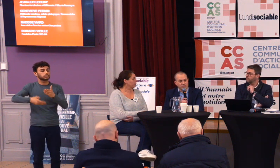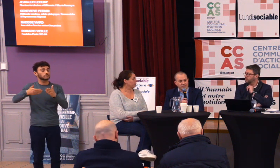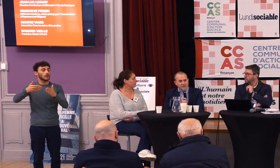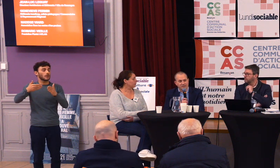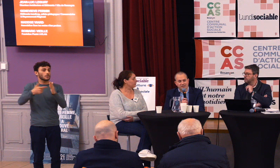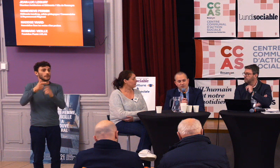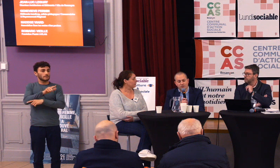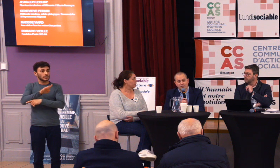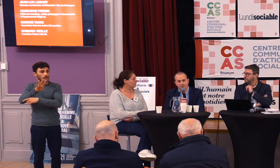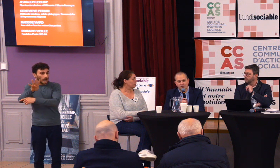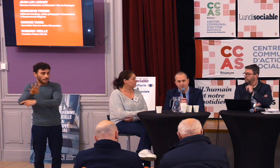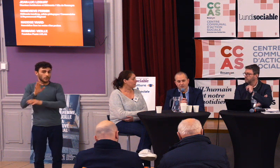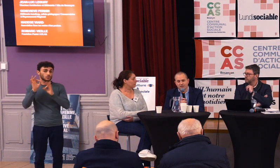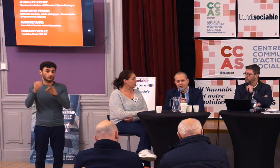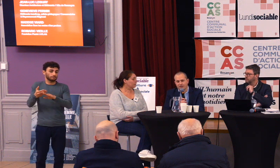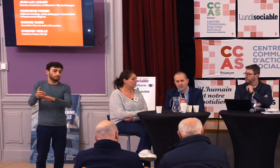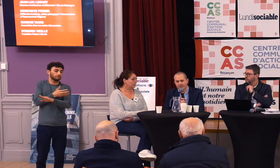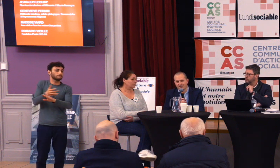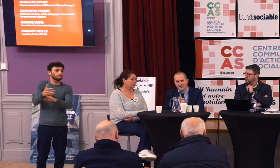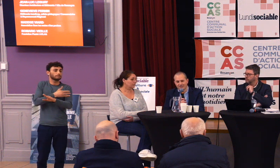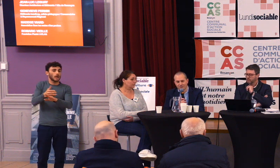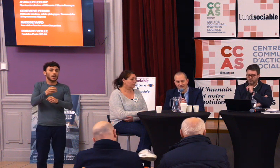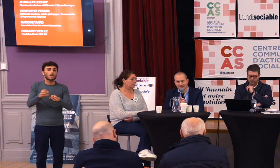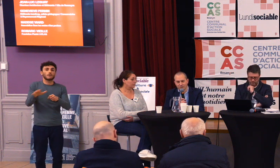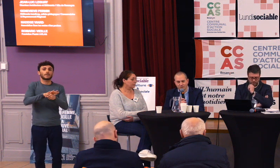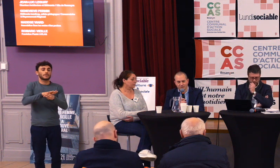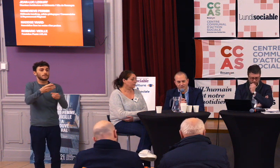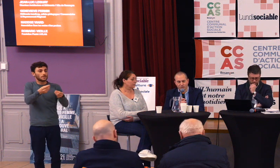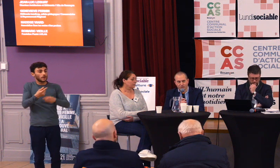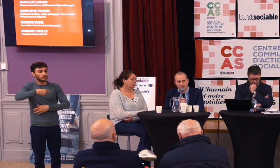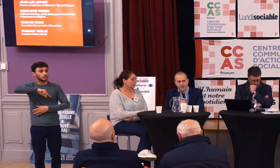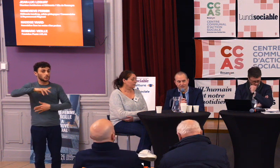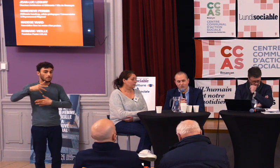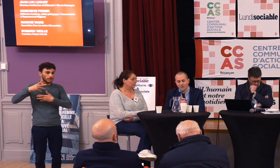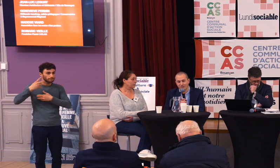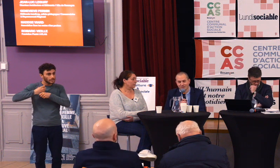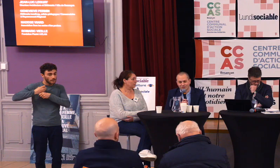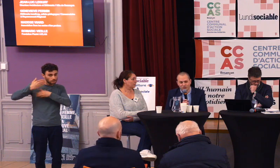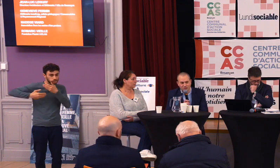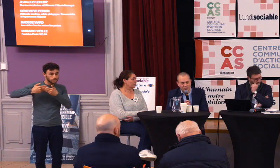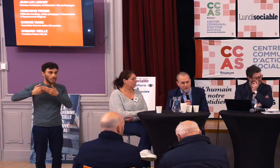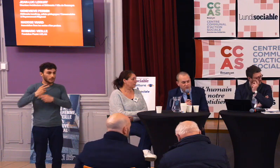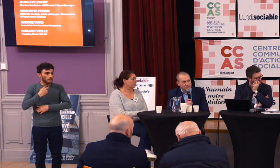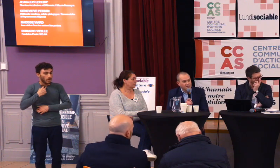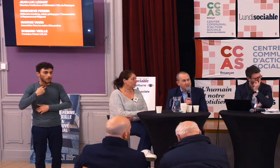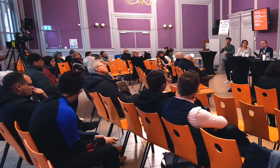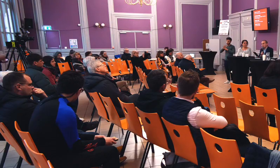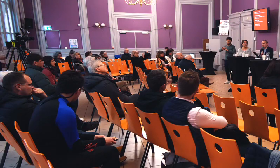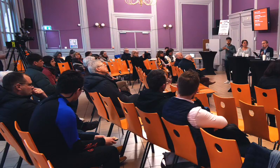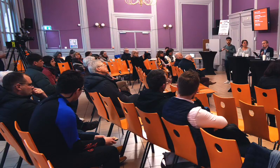effectivement la crise covid n'a pas facilité on va dire la bonne la bonne marche de nos travaux